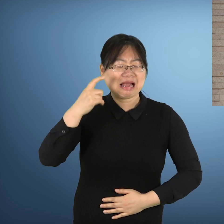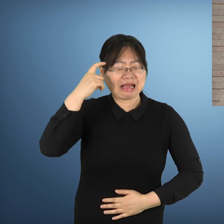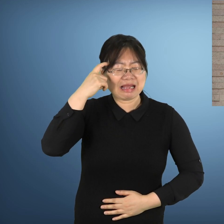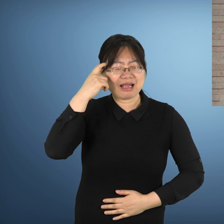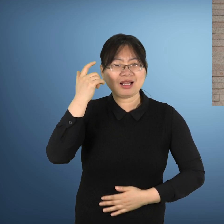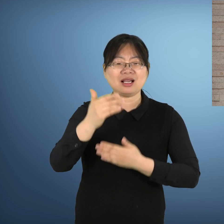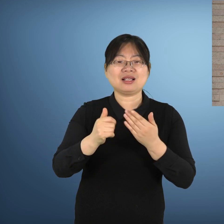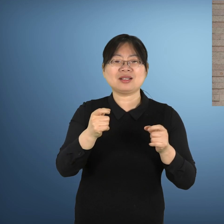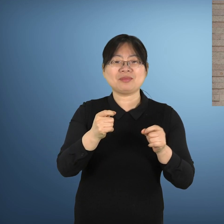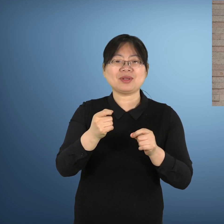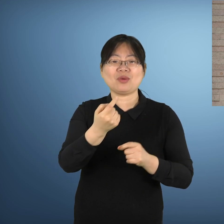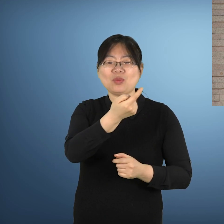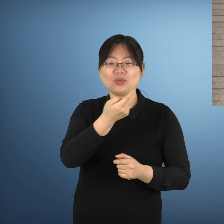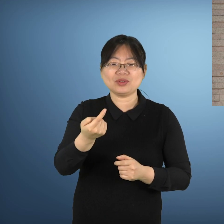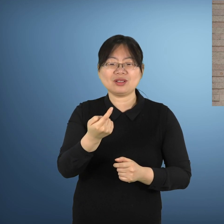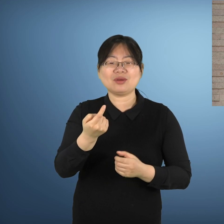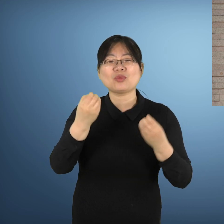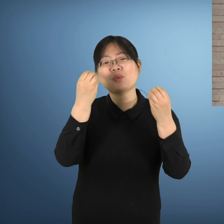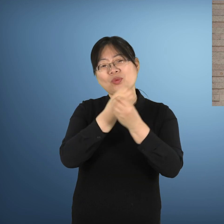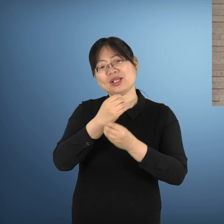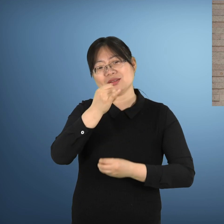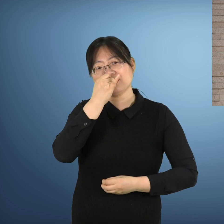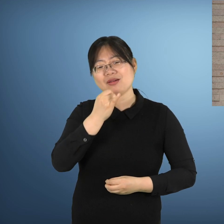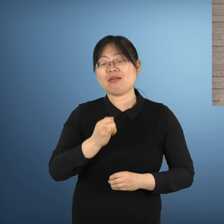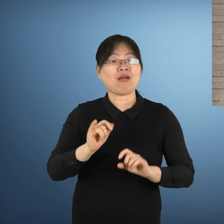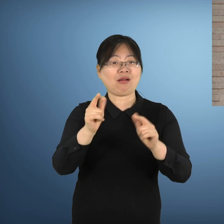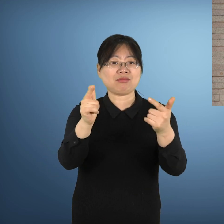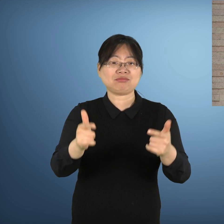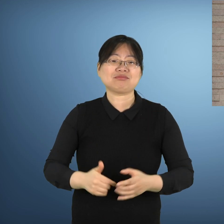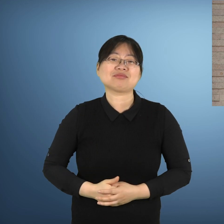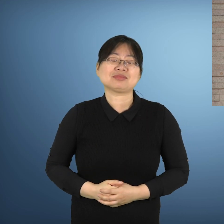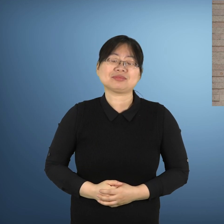수 있다고 오해를 해요. 그렇지 않아요.